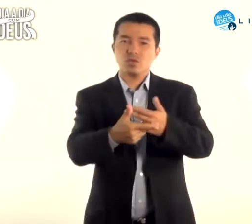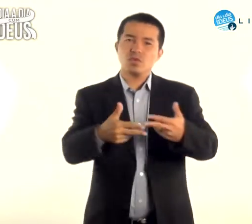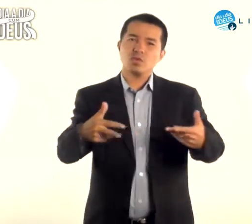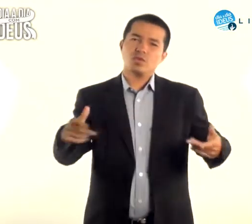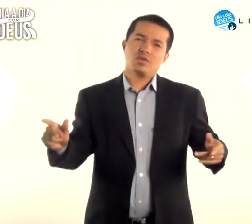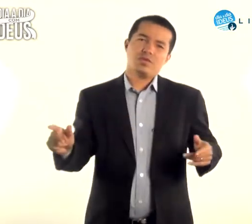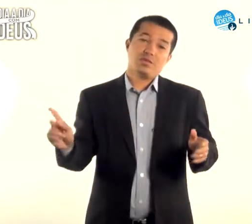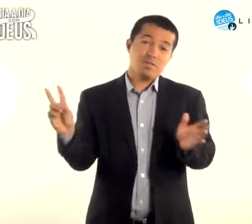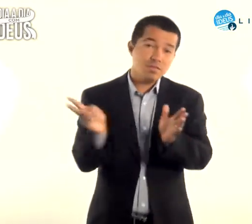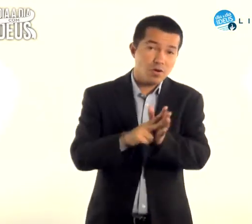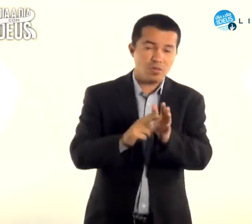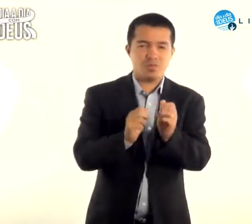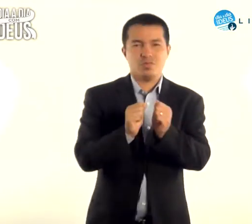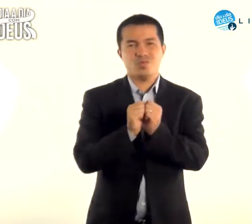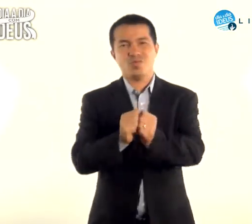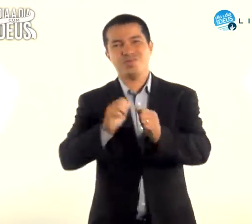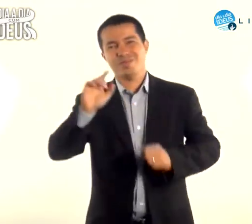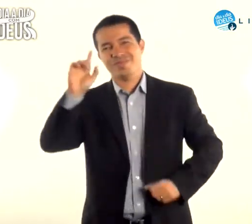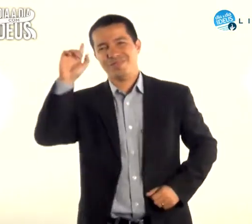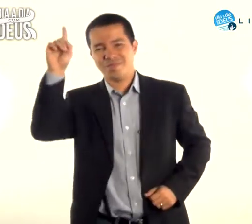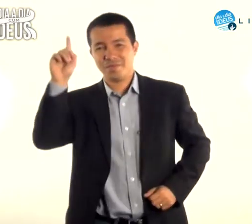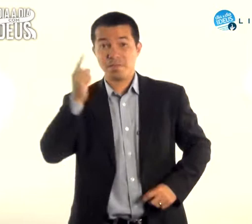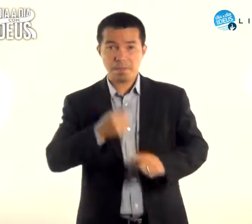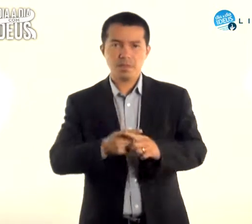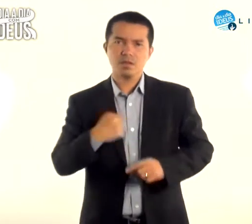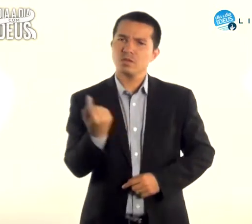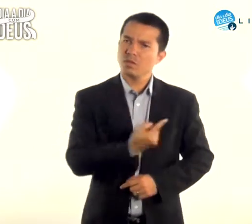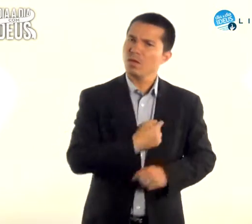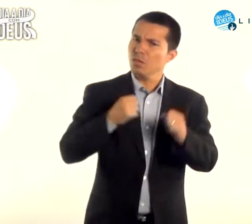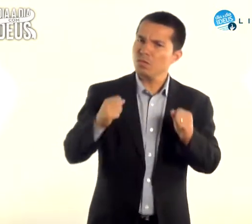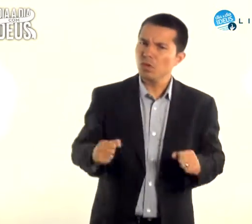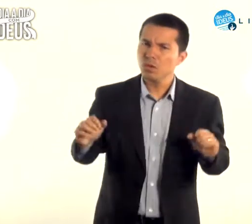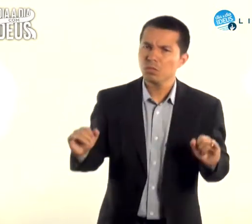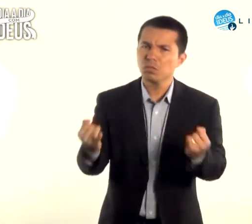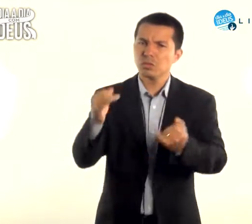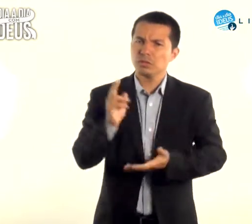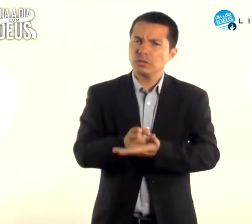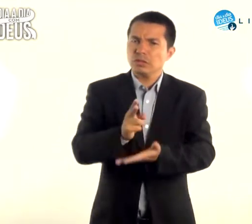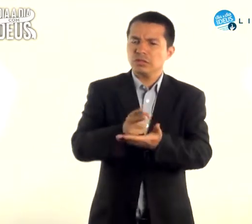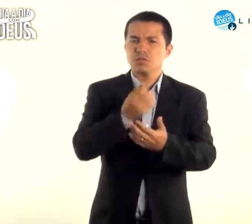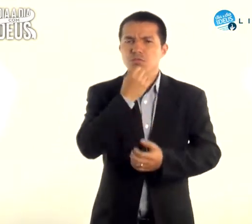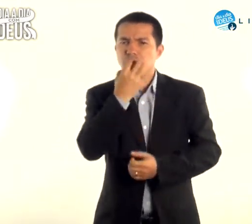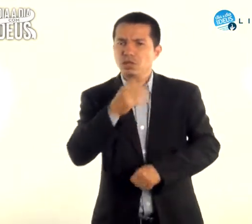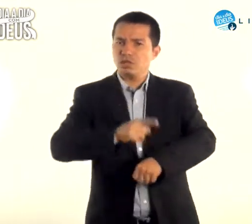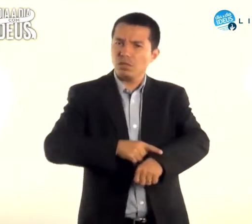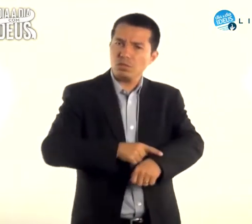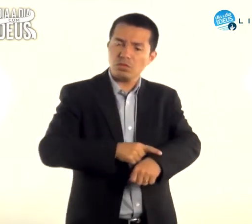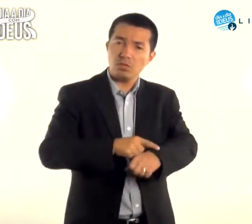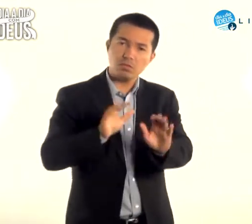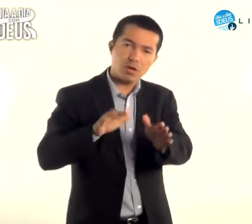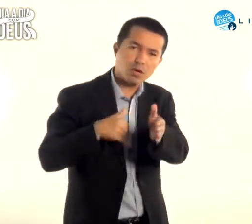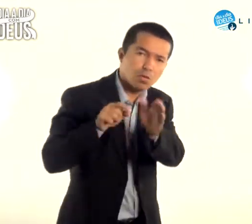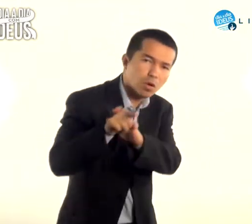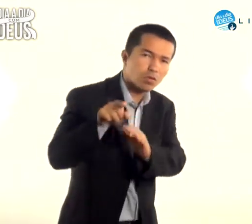viver mais e viver melhor. É possível aproveitar bem o nosso tempo. E a pergunta é: você quer